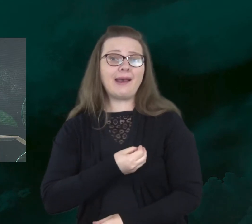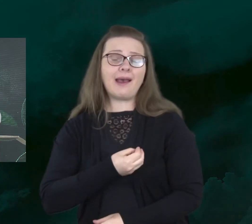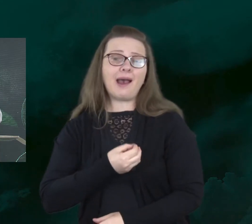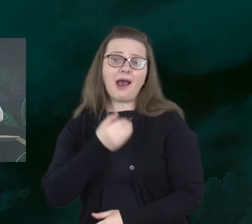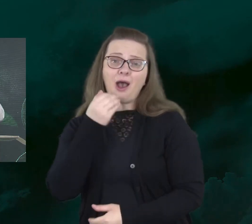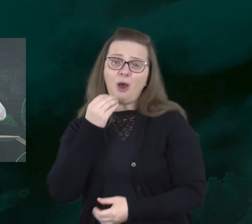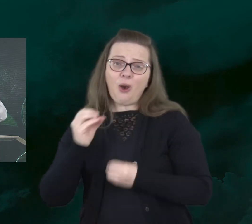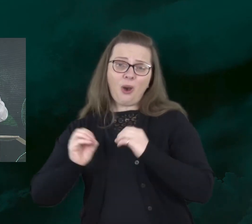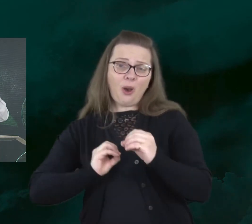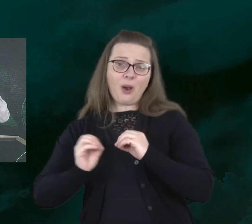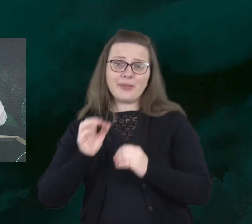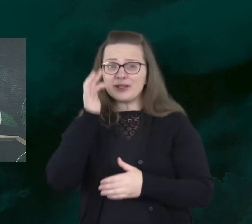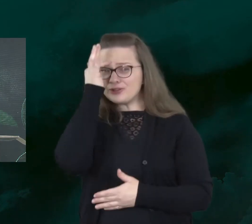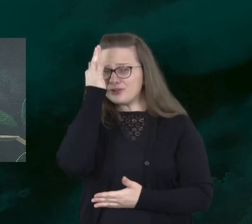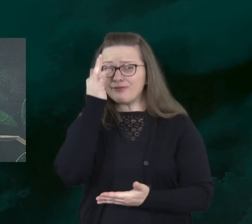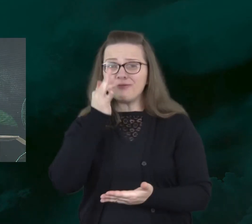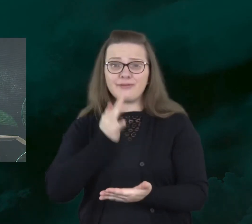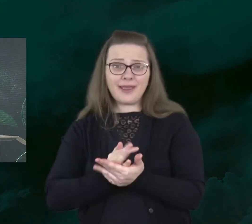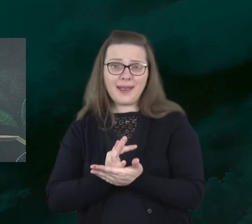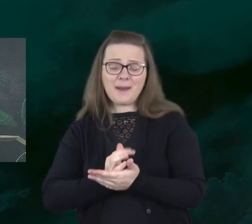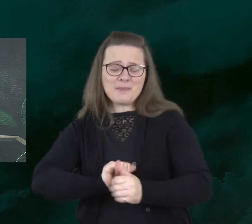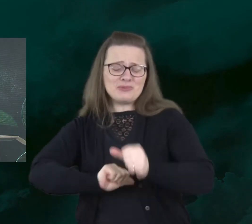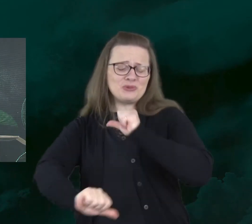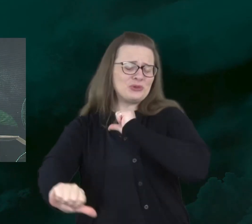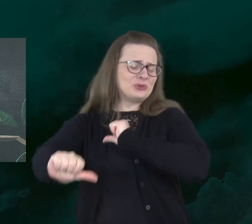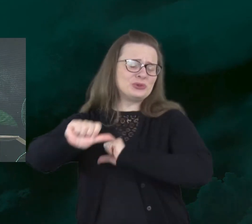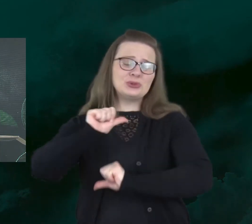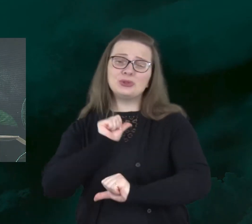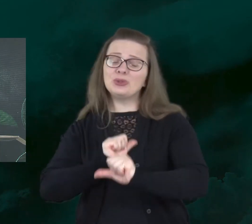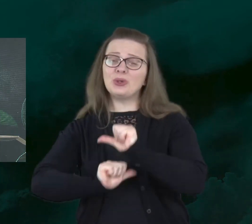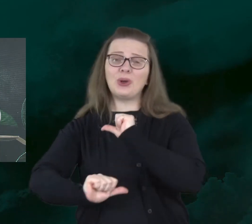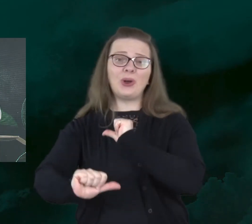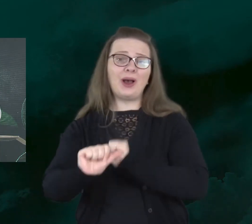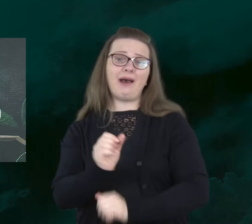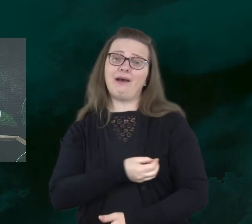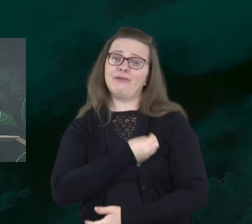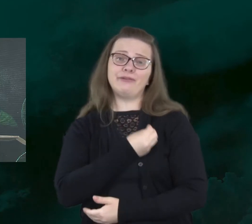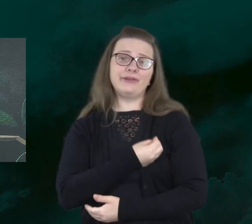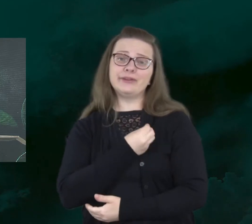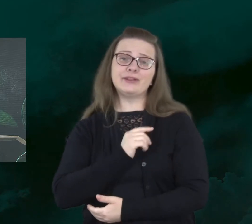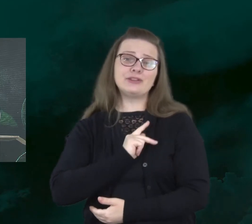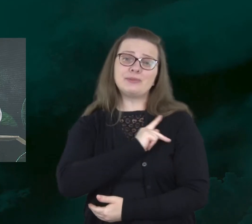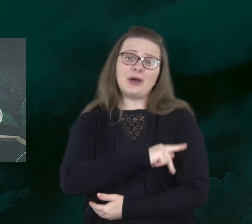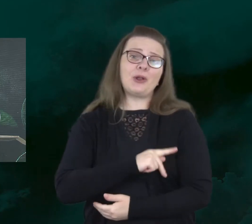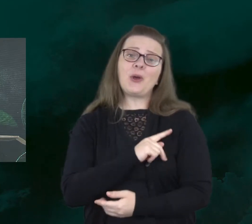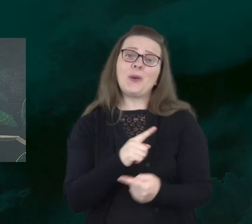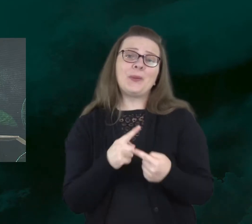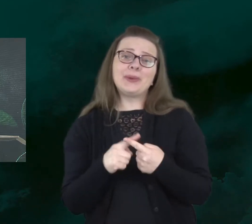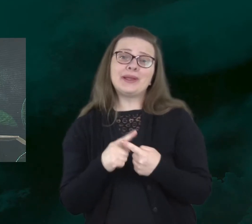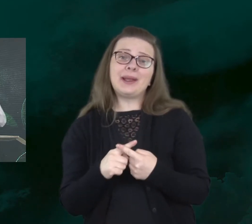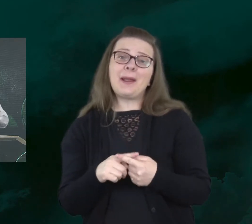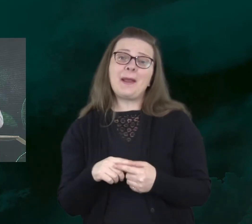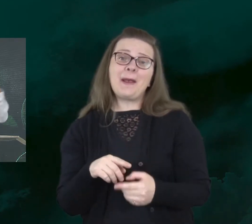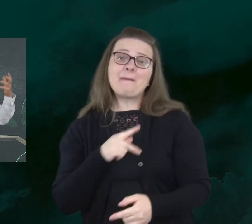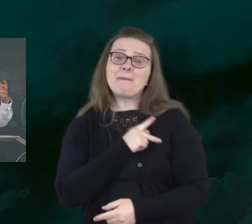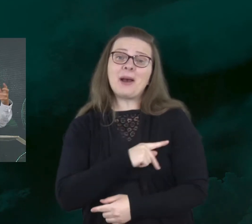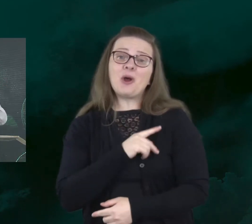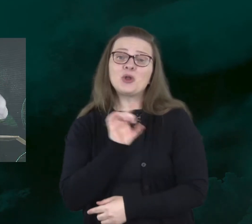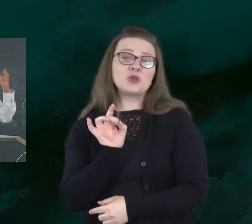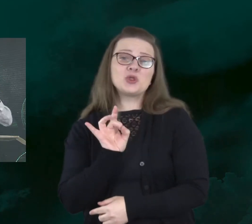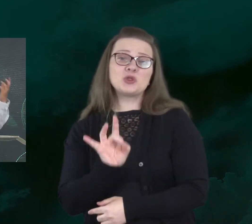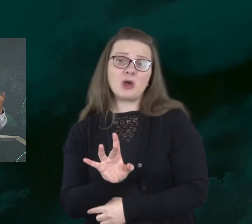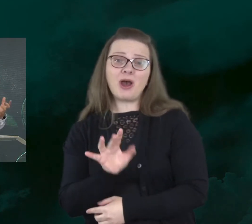fé, o que a obra de fé operou em Paulo, que creu. O simples fato de crer causou